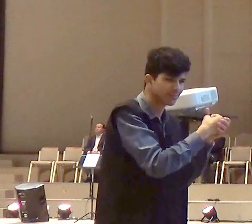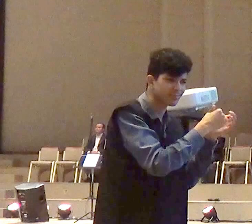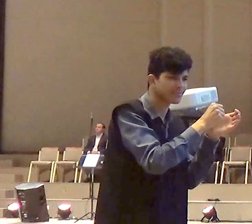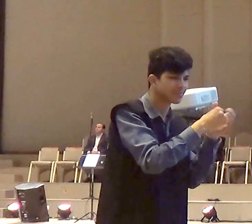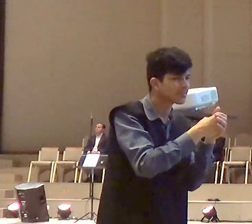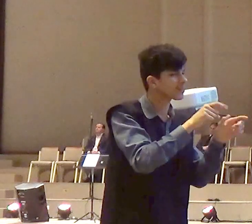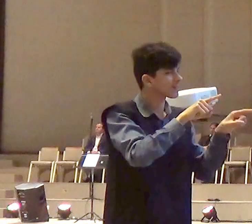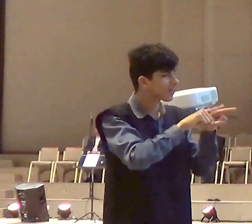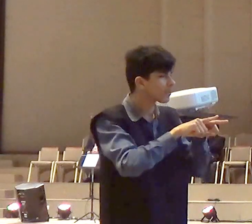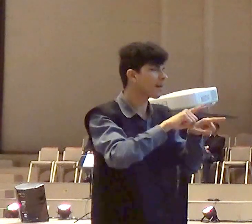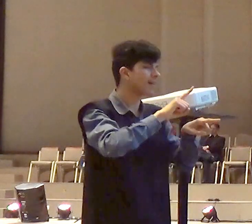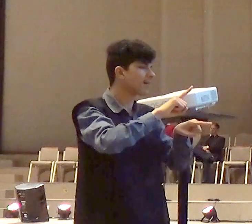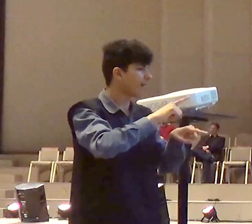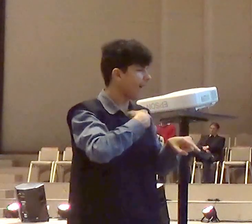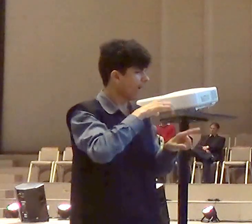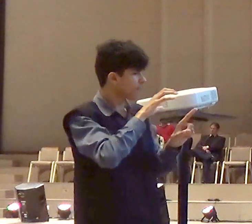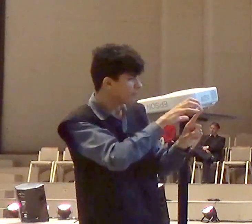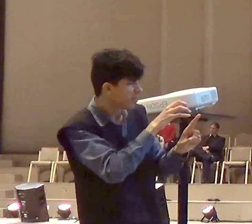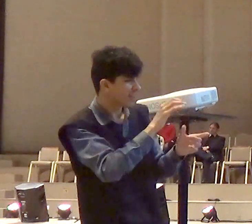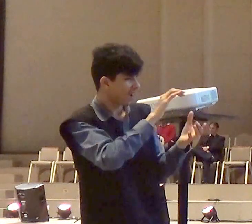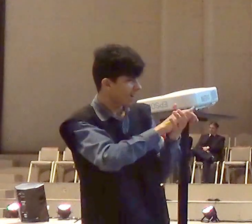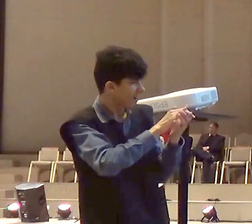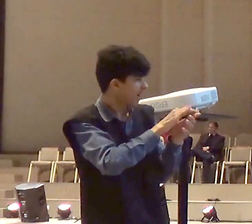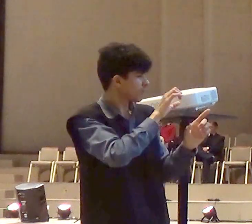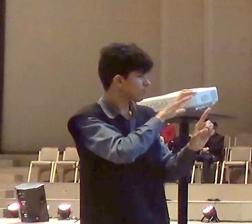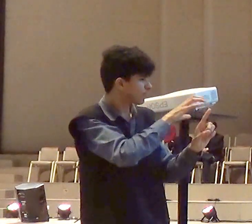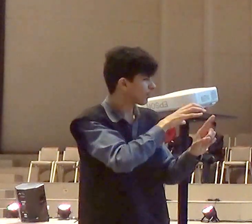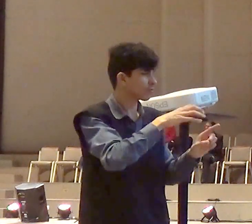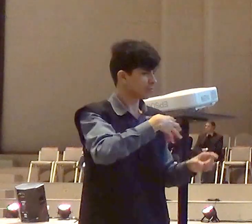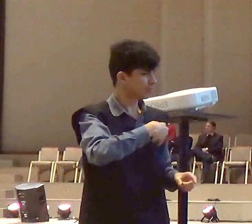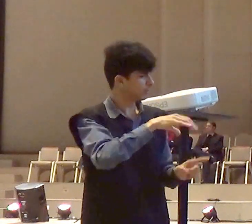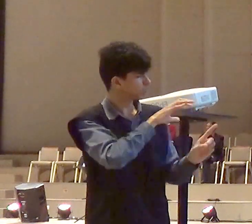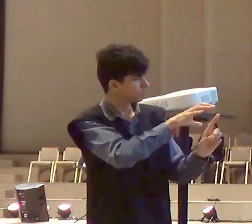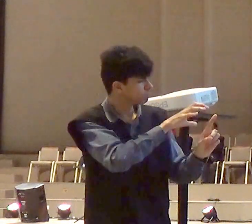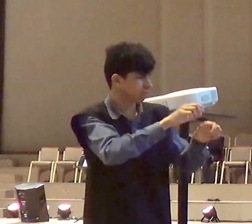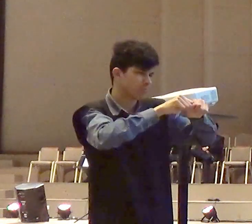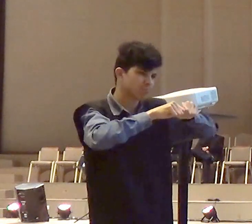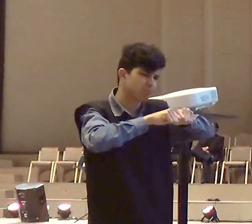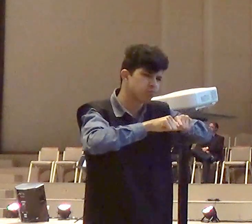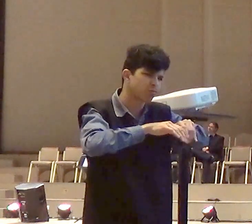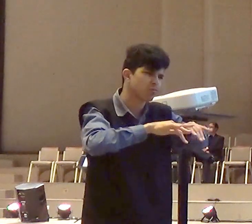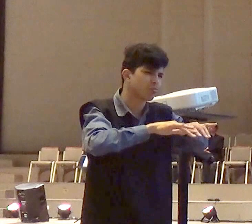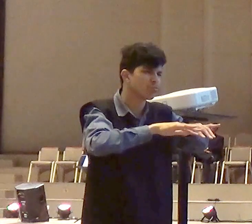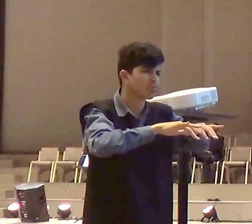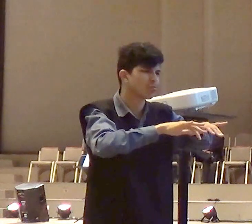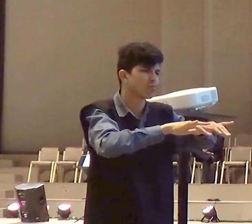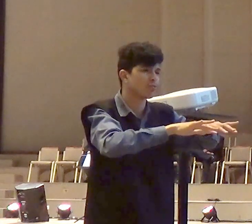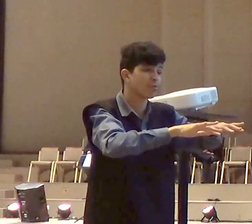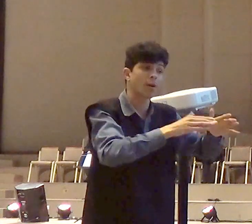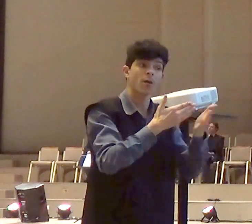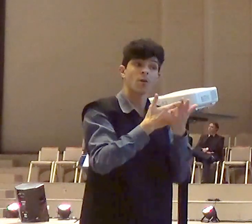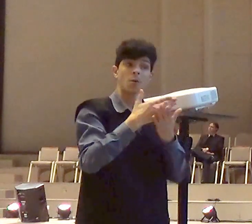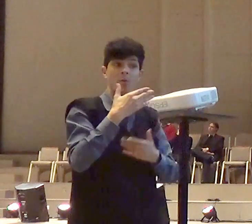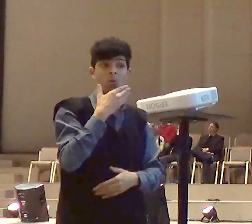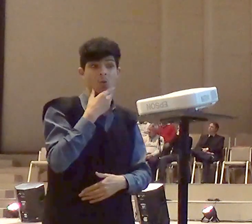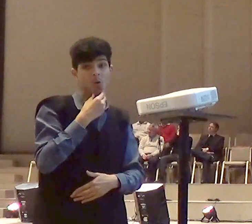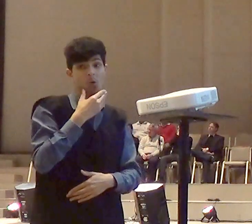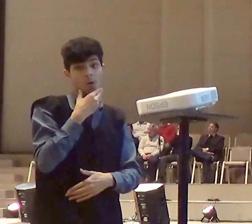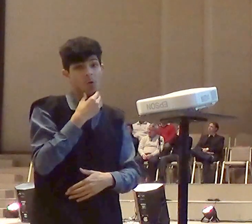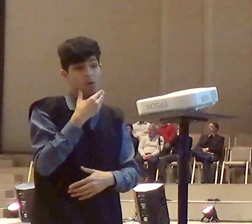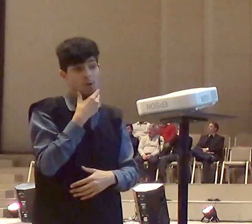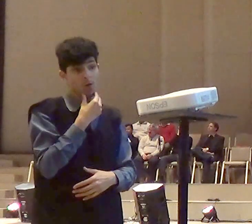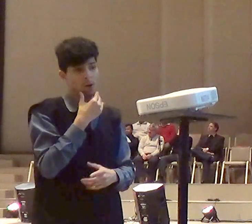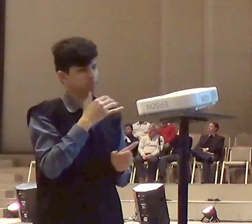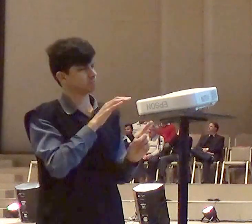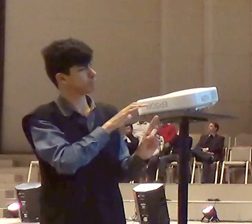a falar com as esposas e filhos dos outros afinal de contas os seus maridos e pais tinham informações